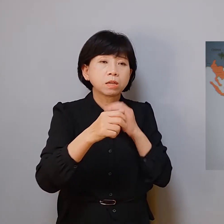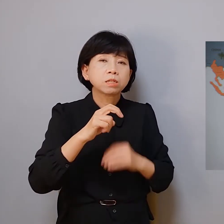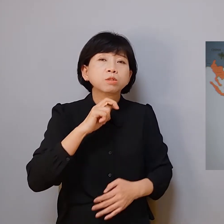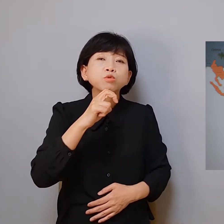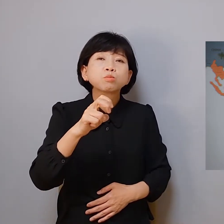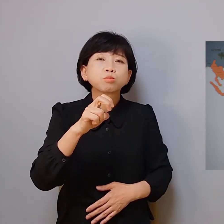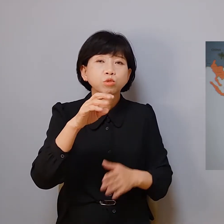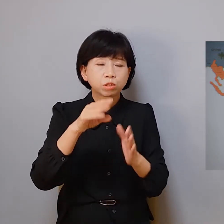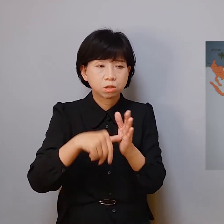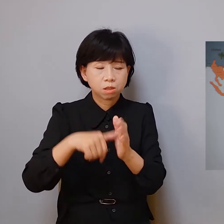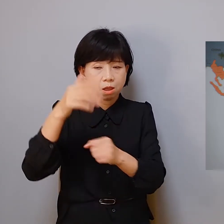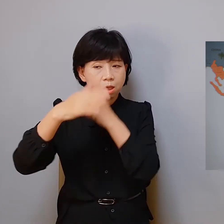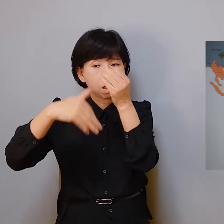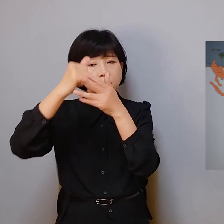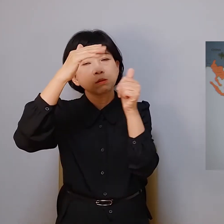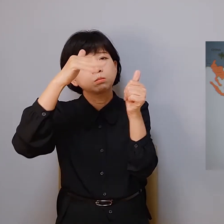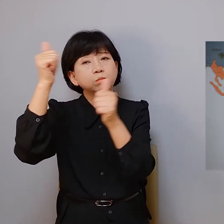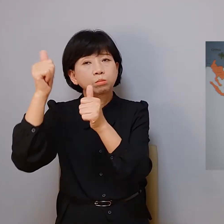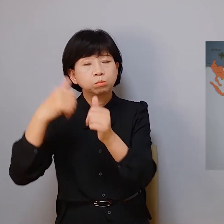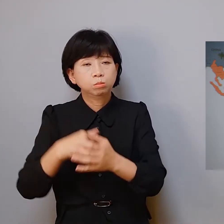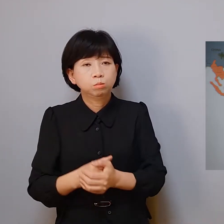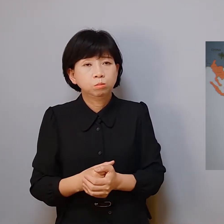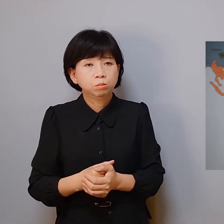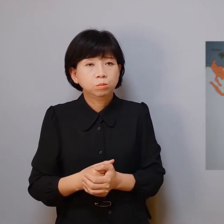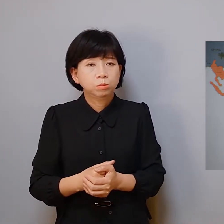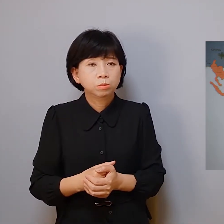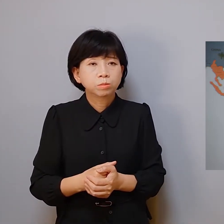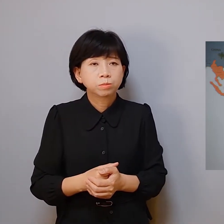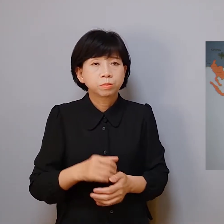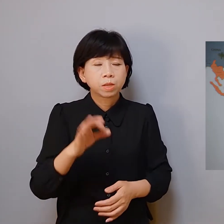20세에 하나님의 부름을 받았습니다. 여러분,